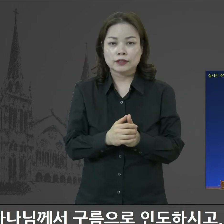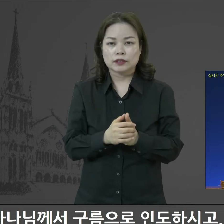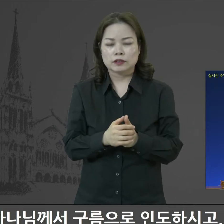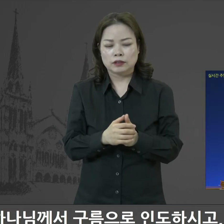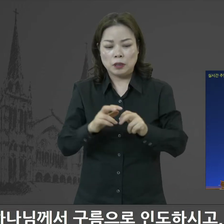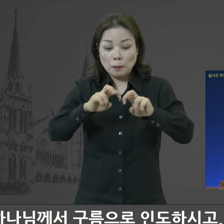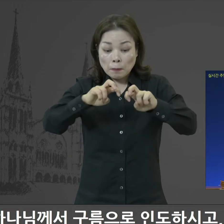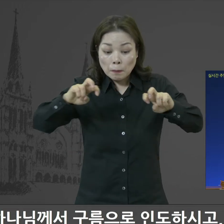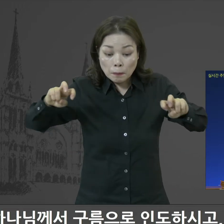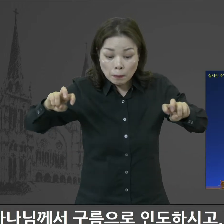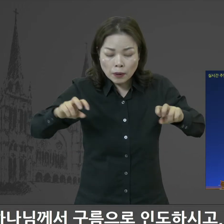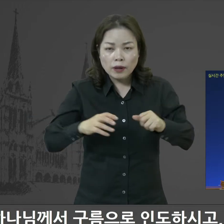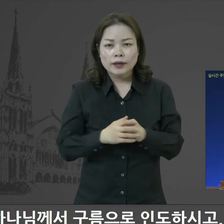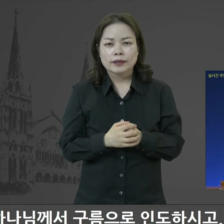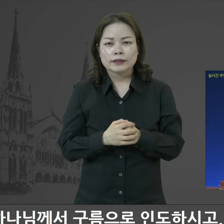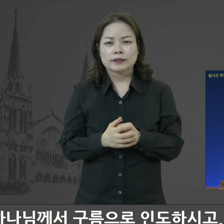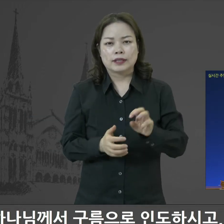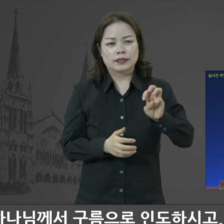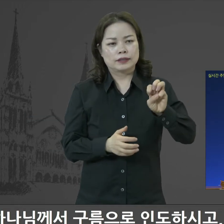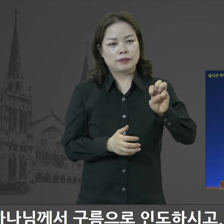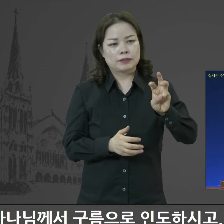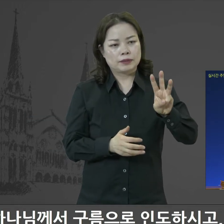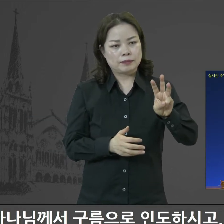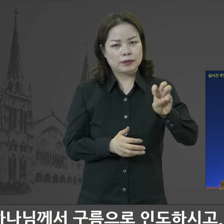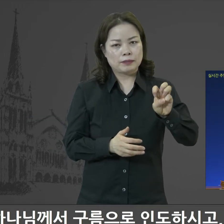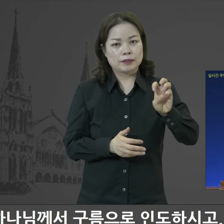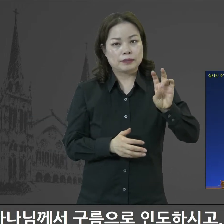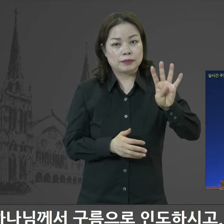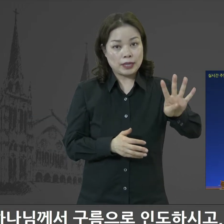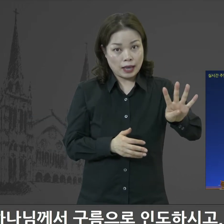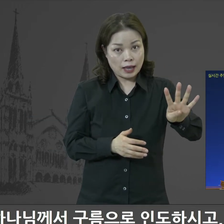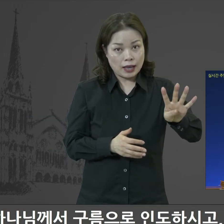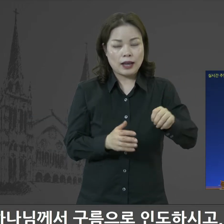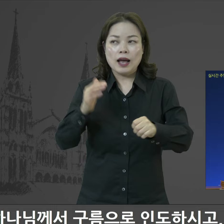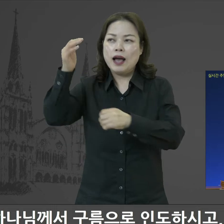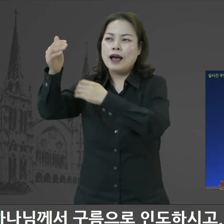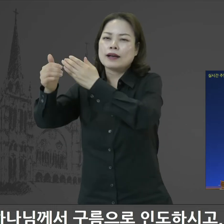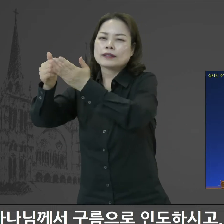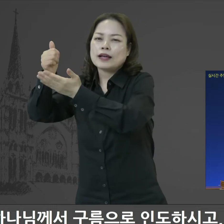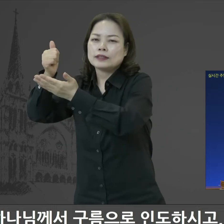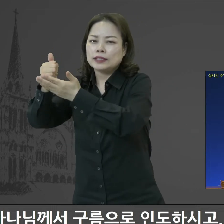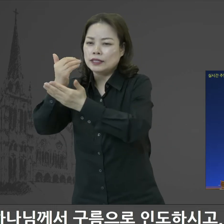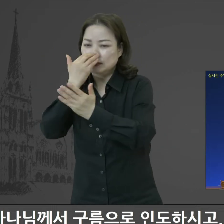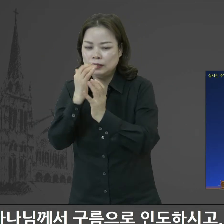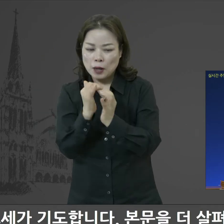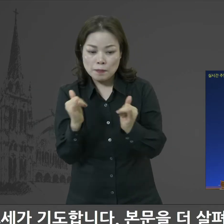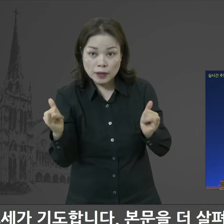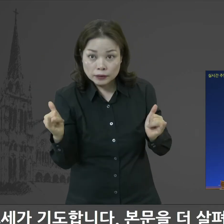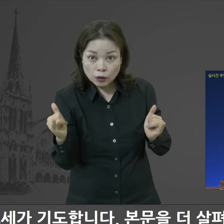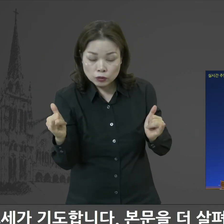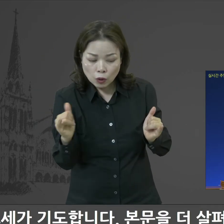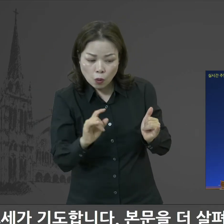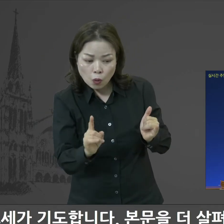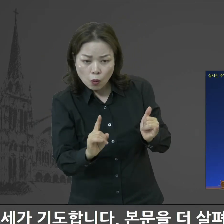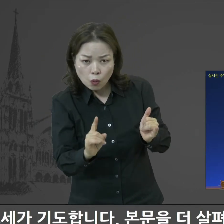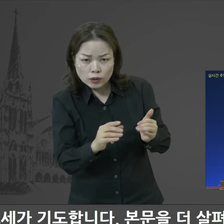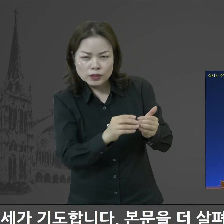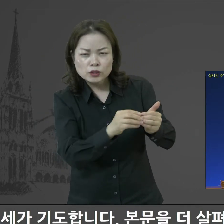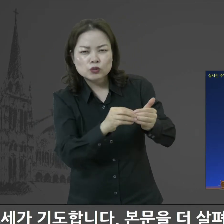더 살펴보면 먼저 33절과 34절은 하나님께서 이스라엘 백성들을